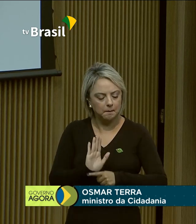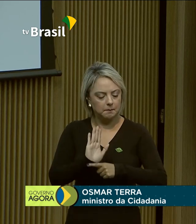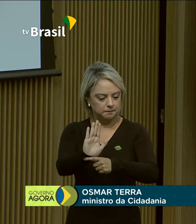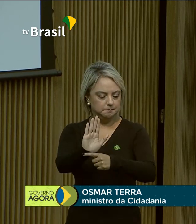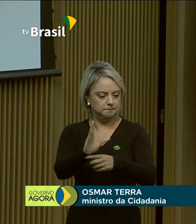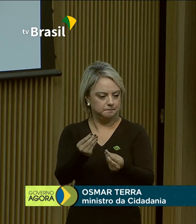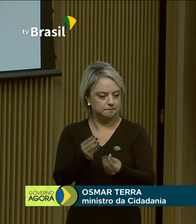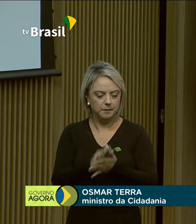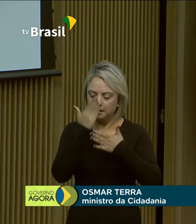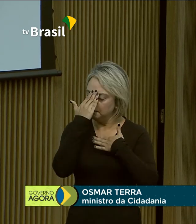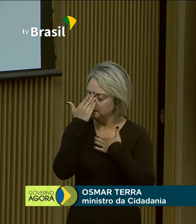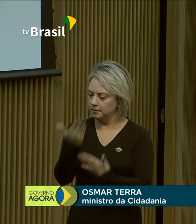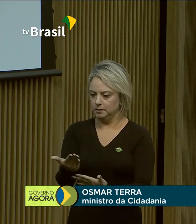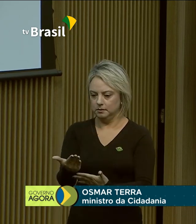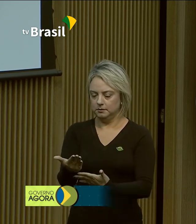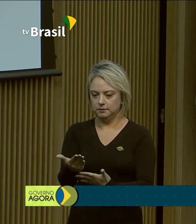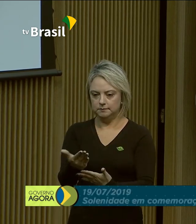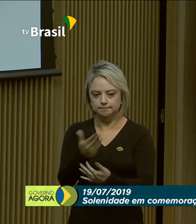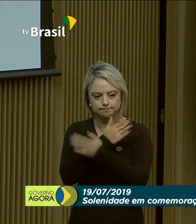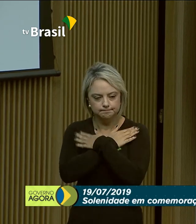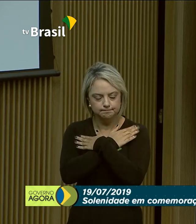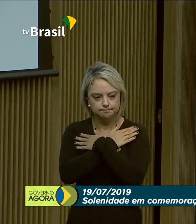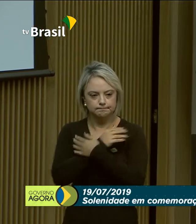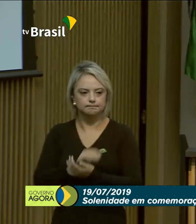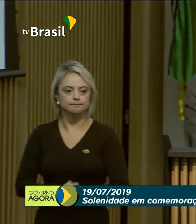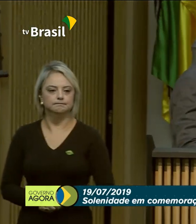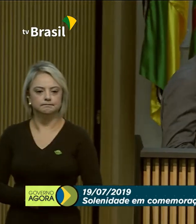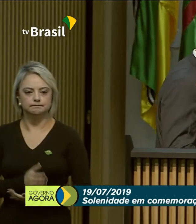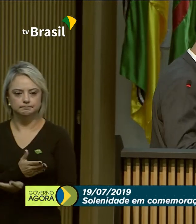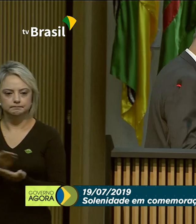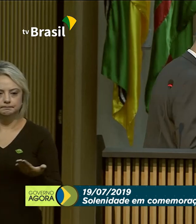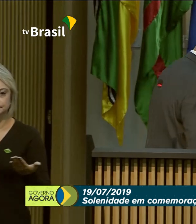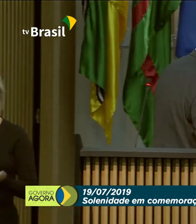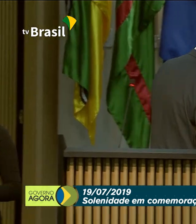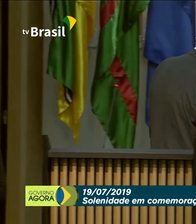muito. Muito obrigado, um grande abraço a todos.